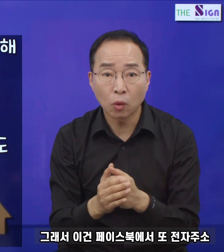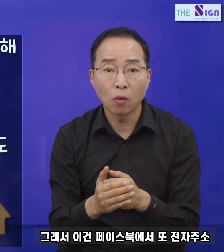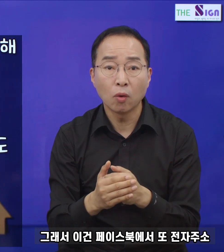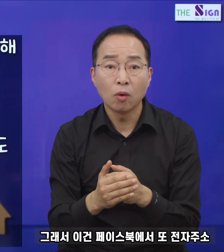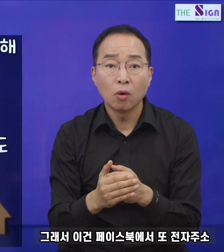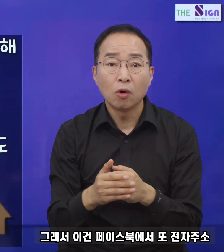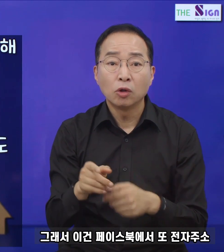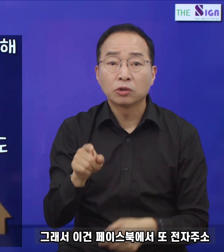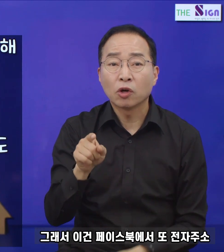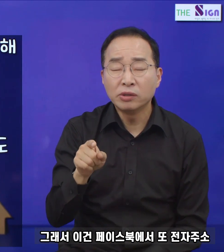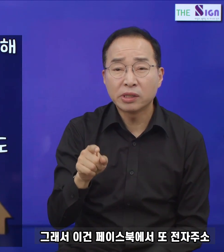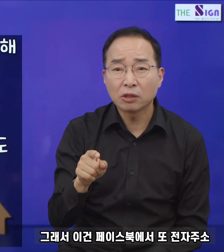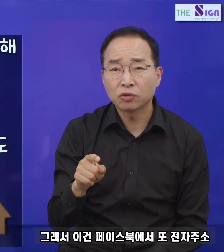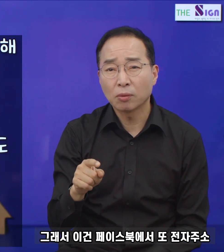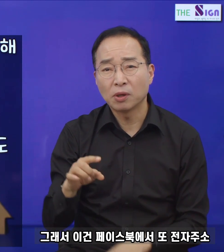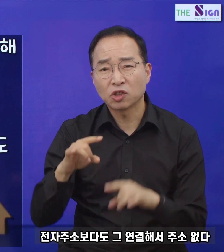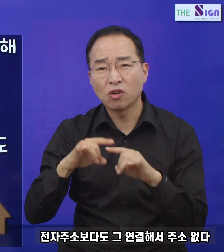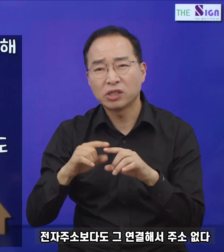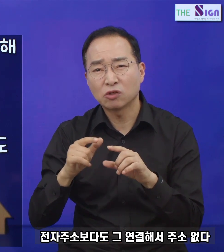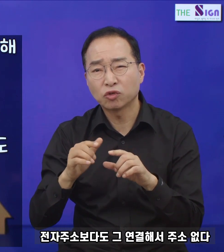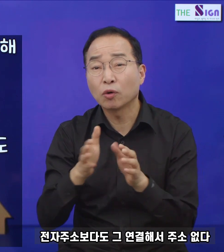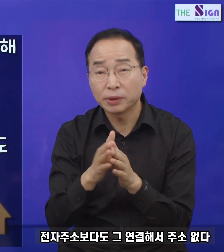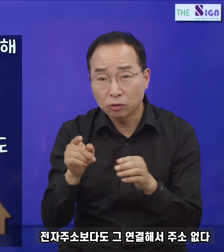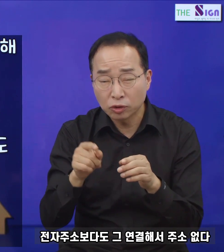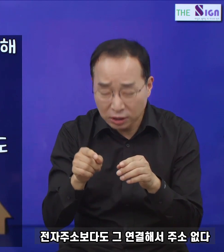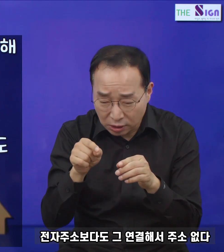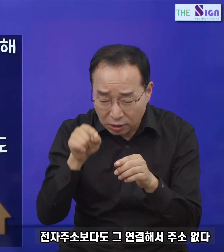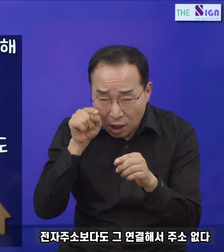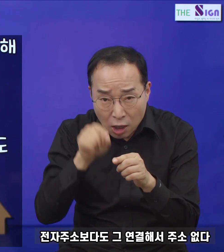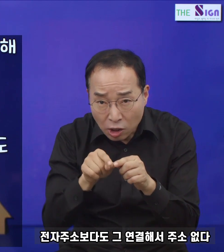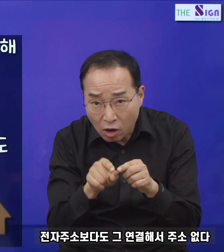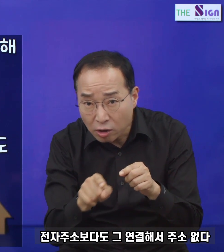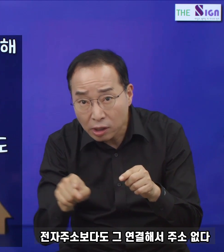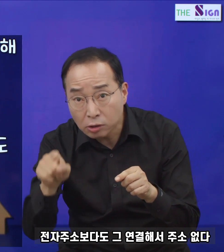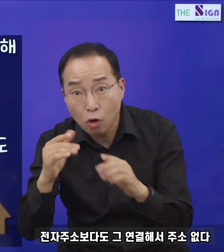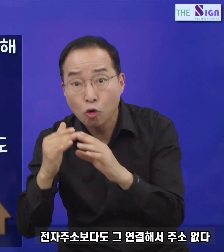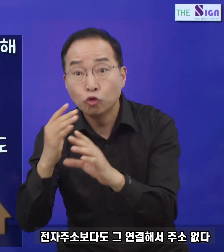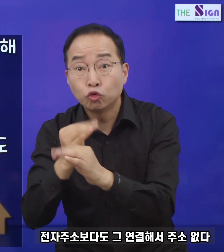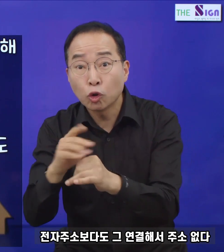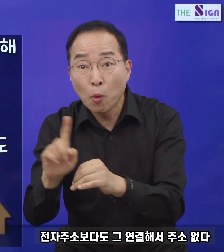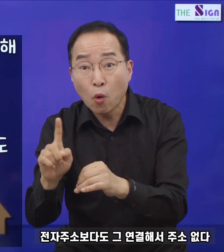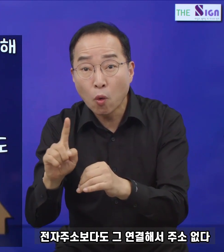또 전자주소 전자주소보다도 그 연결해서 주소